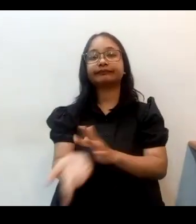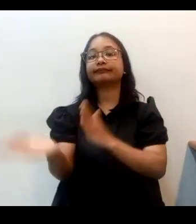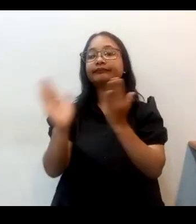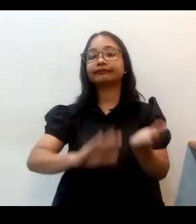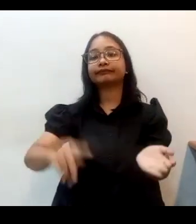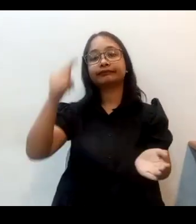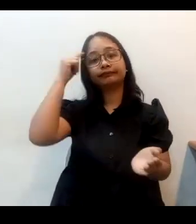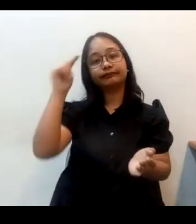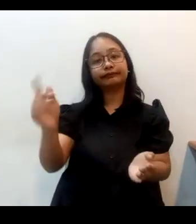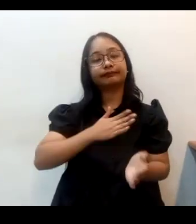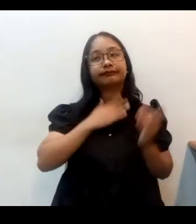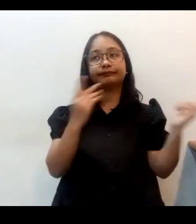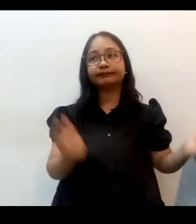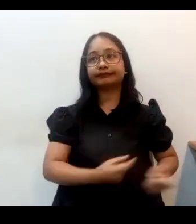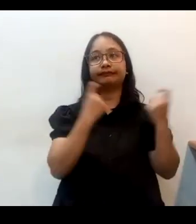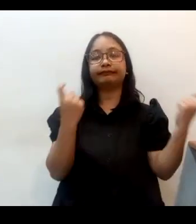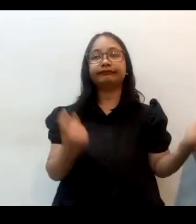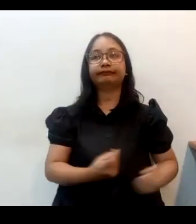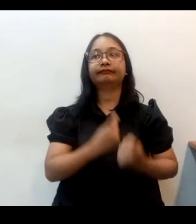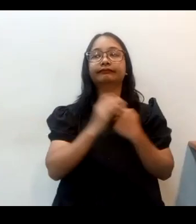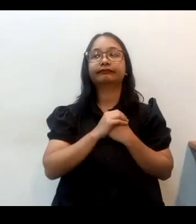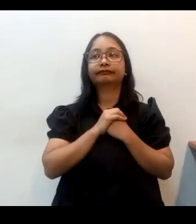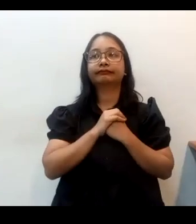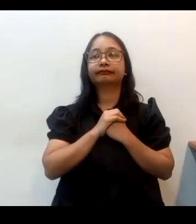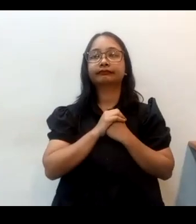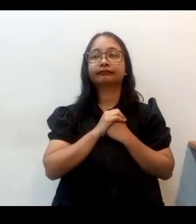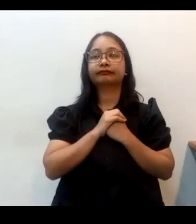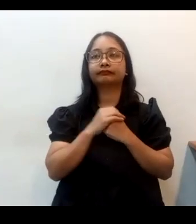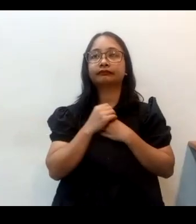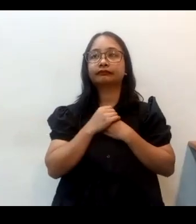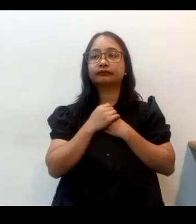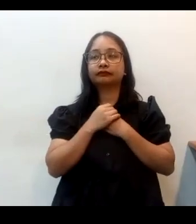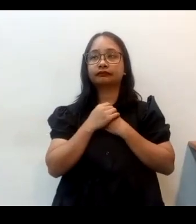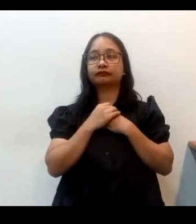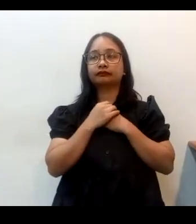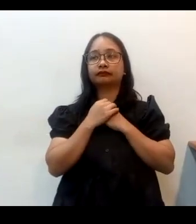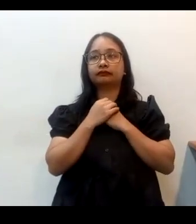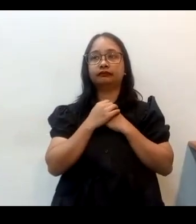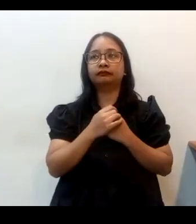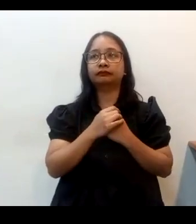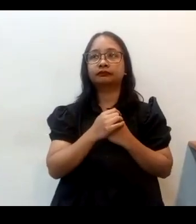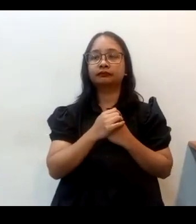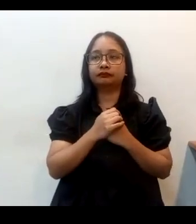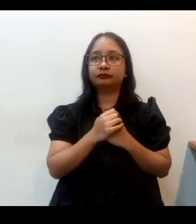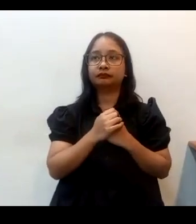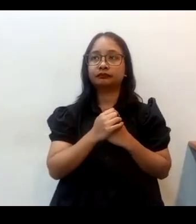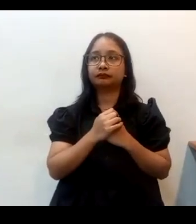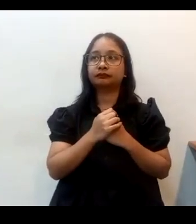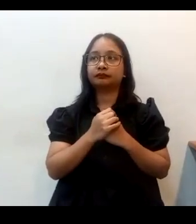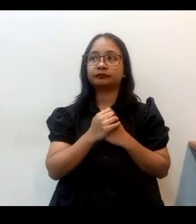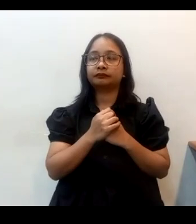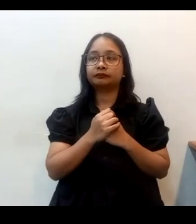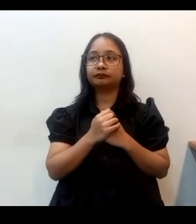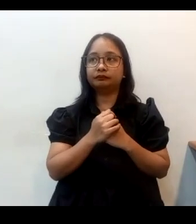iba, kundi para sa atin, ating matapang na patotohanan na si Jesus ay namatay para sa atin. That's why it's